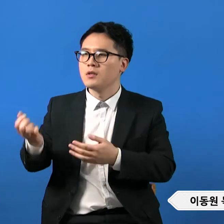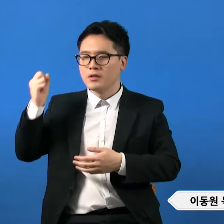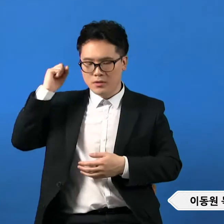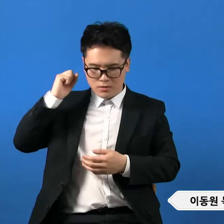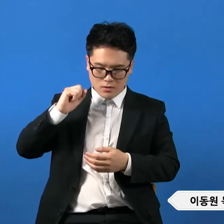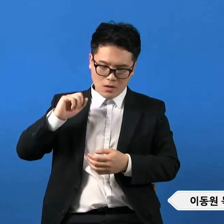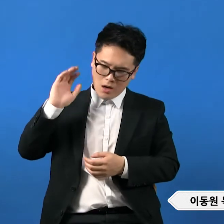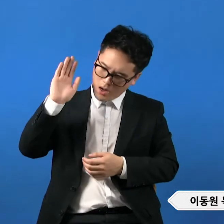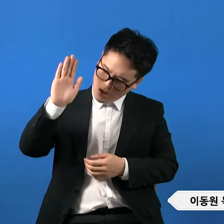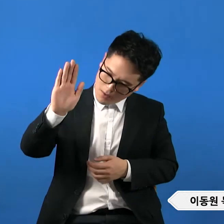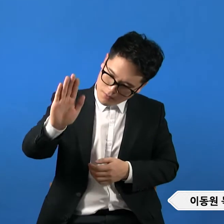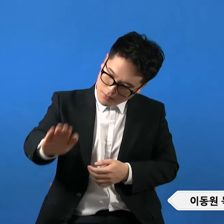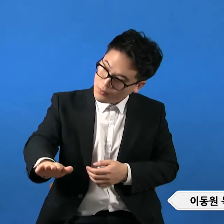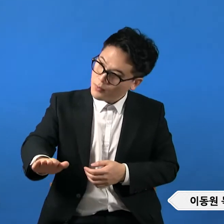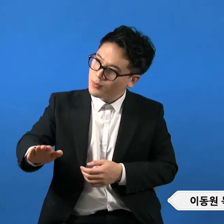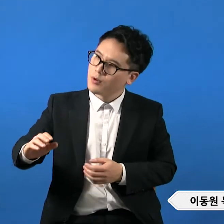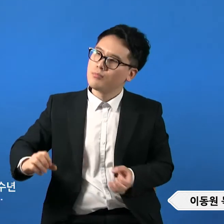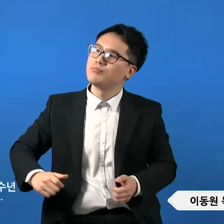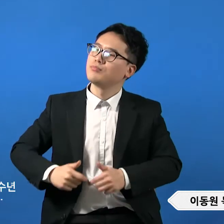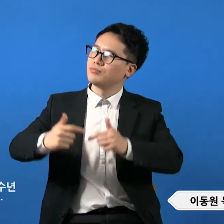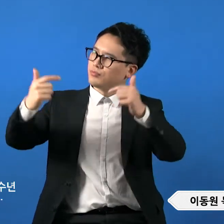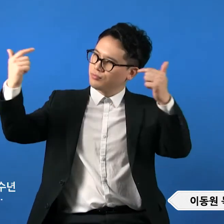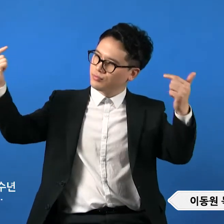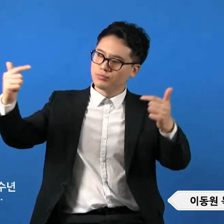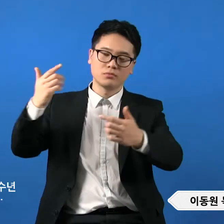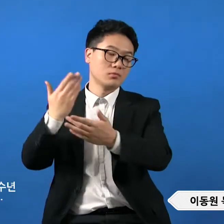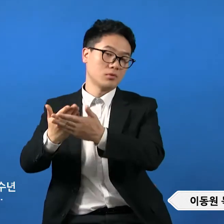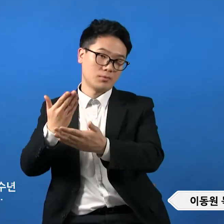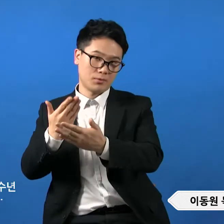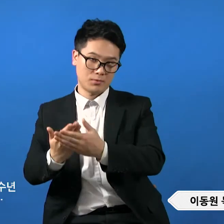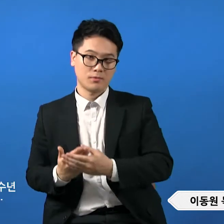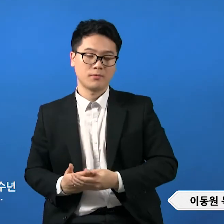내에 부흥하게 하옵소서.